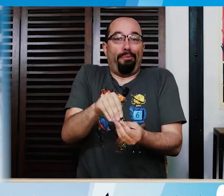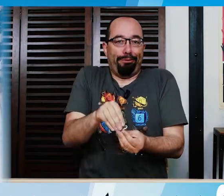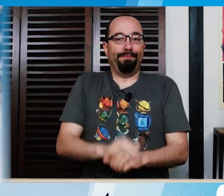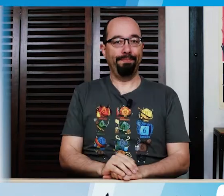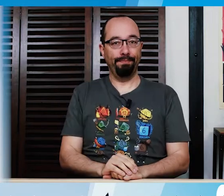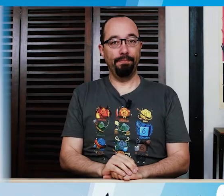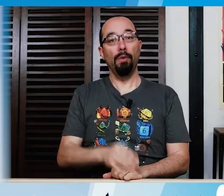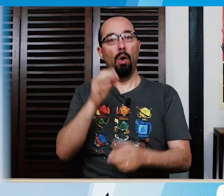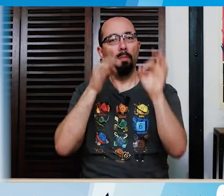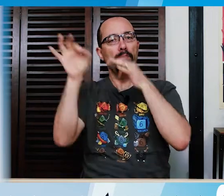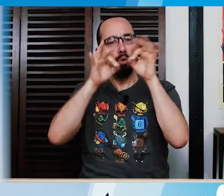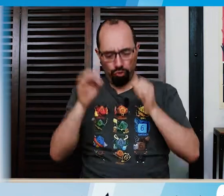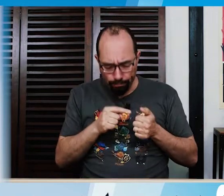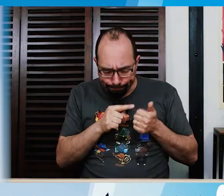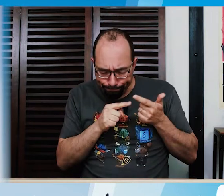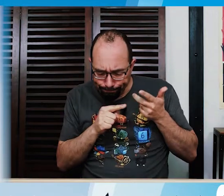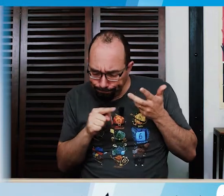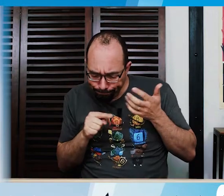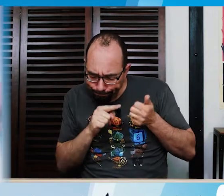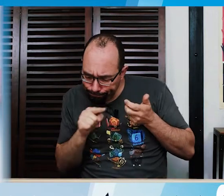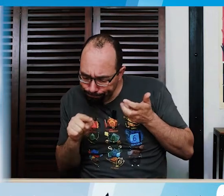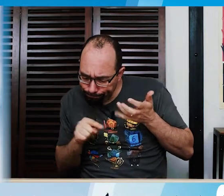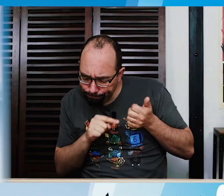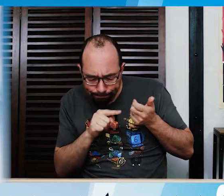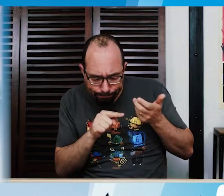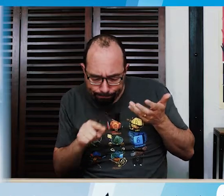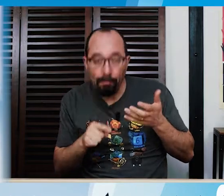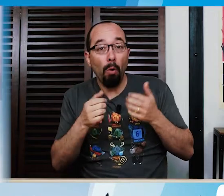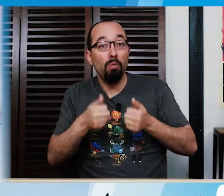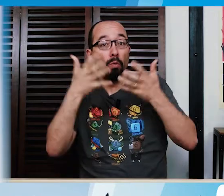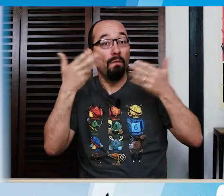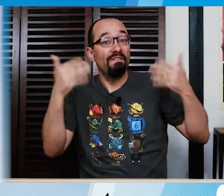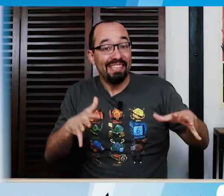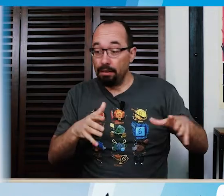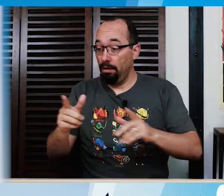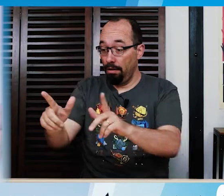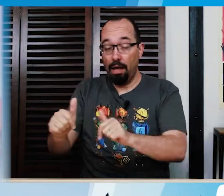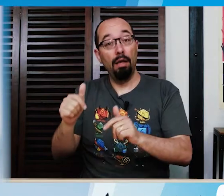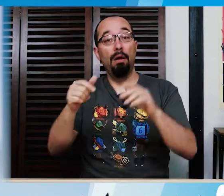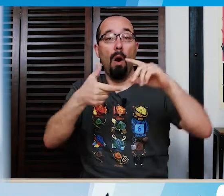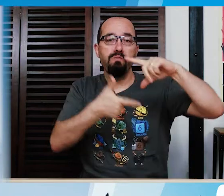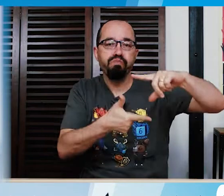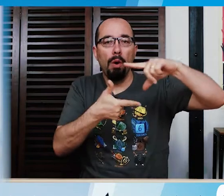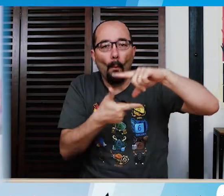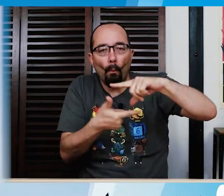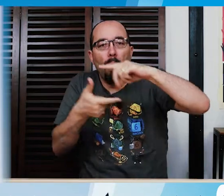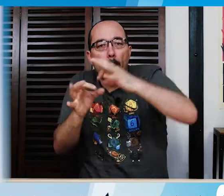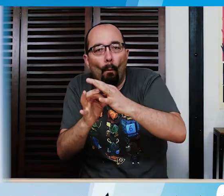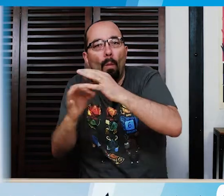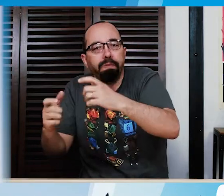compte le nombre de mouches présentes sur l'ensemble des vaches de son étable et récupère la valeur correspondante en jetons mouches.